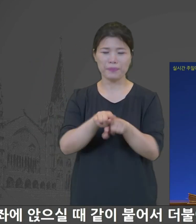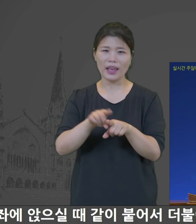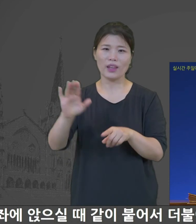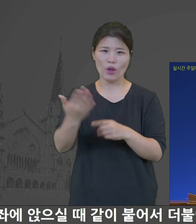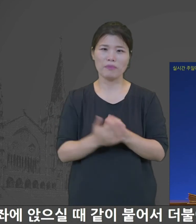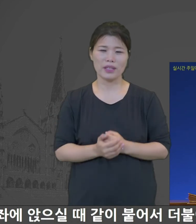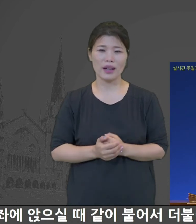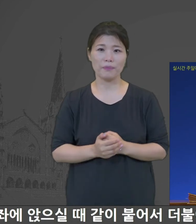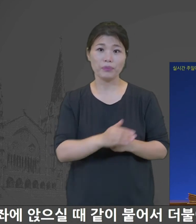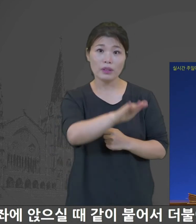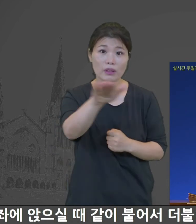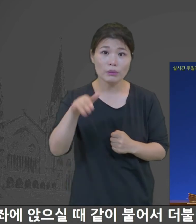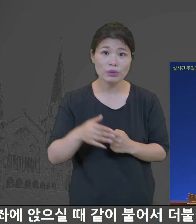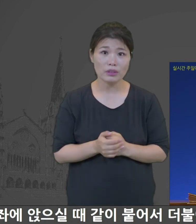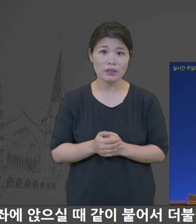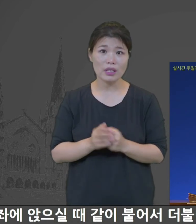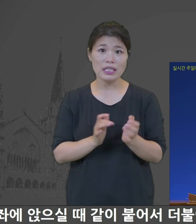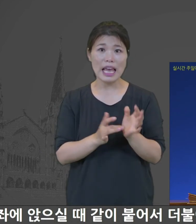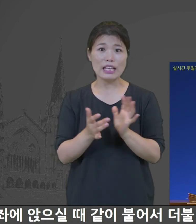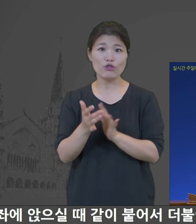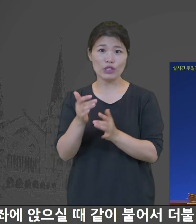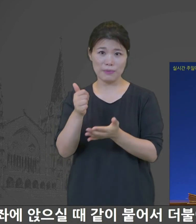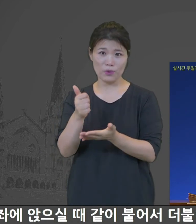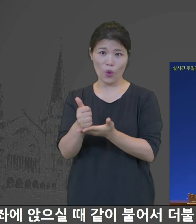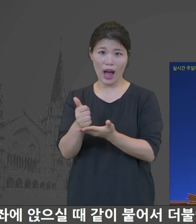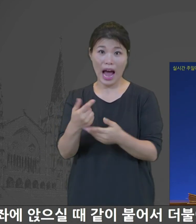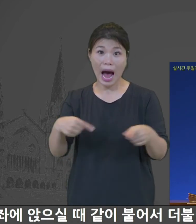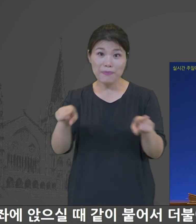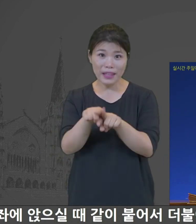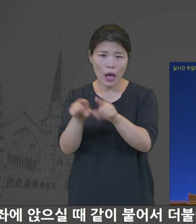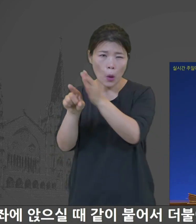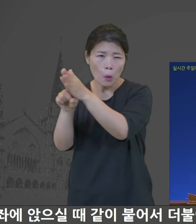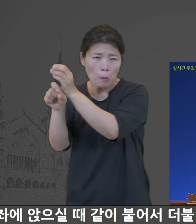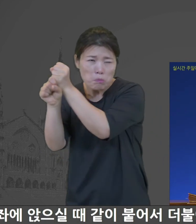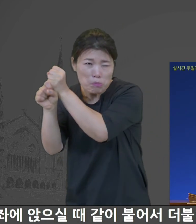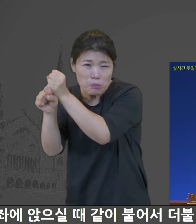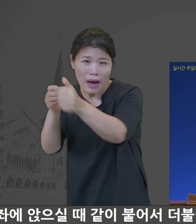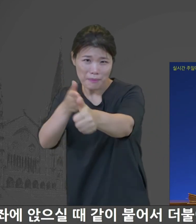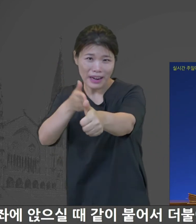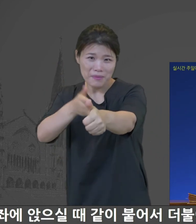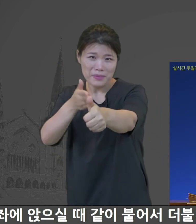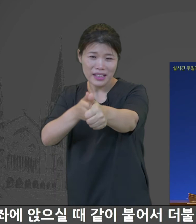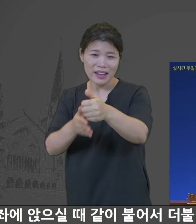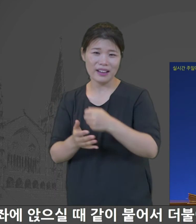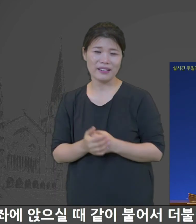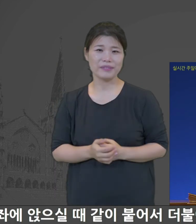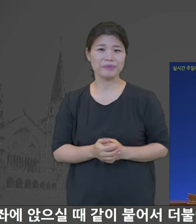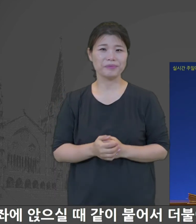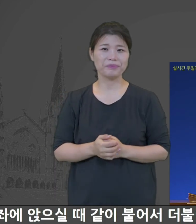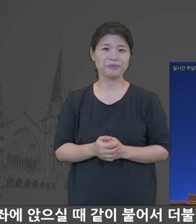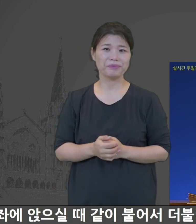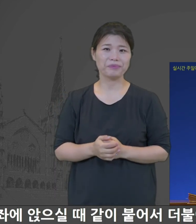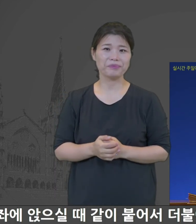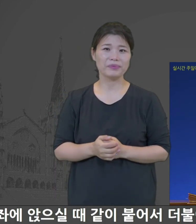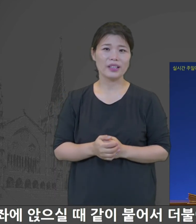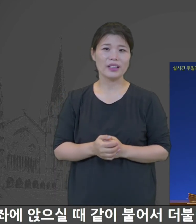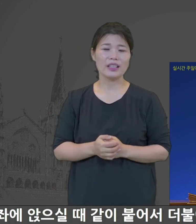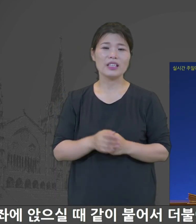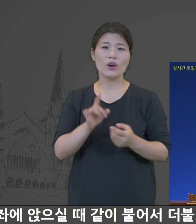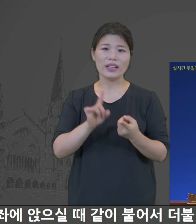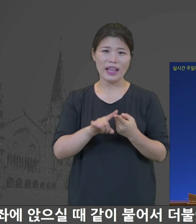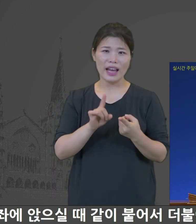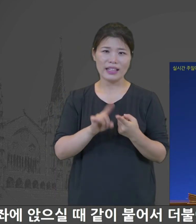여러분, 예수님과 함께 붙어 계시기를 주 안에서 소망합니다. 이게 본문이 말하는 살